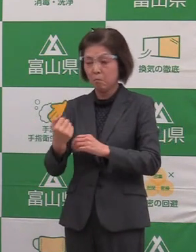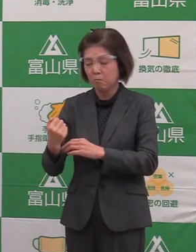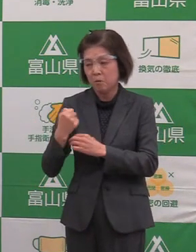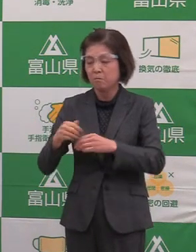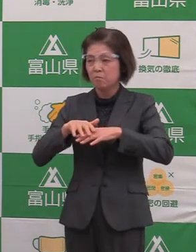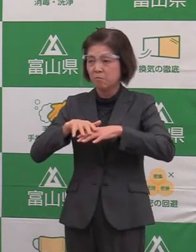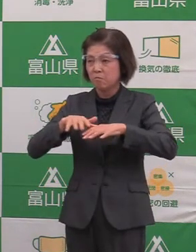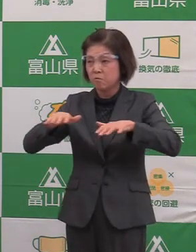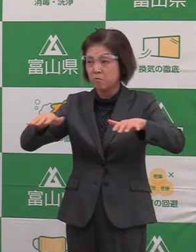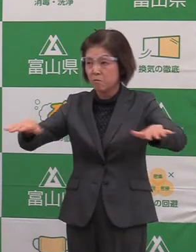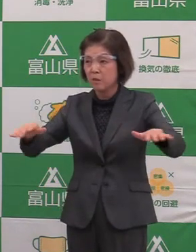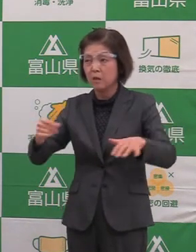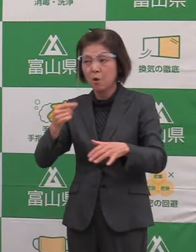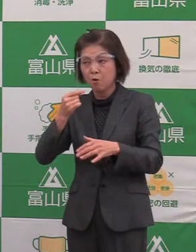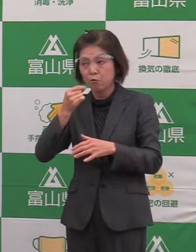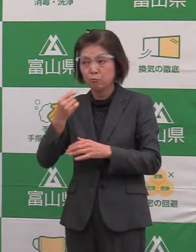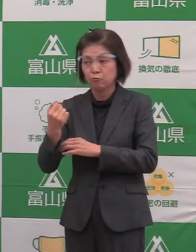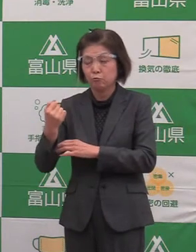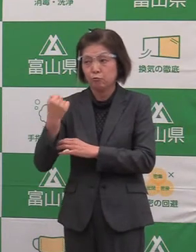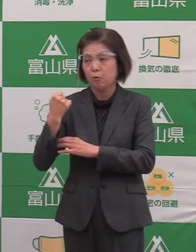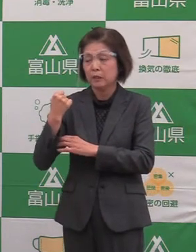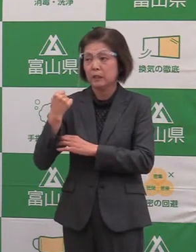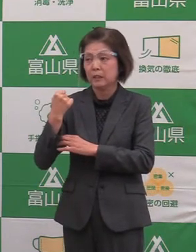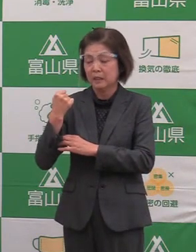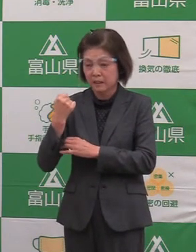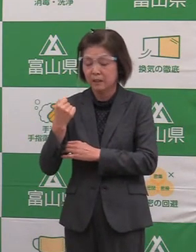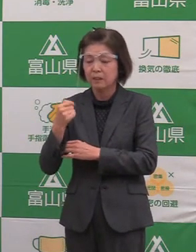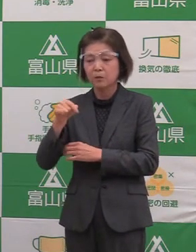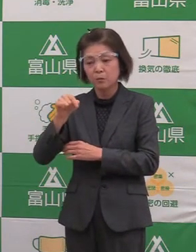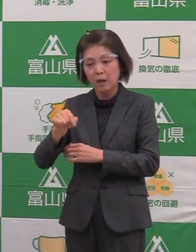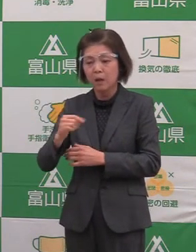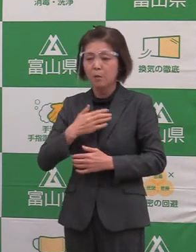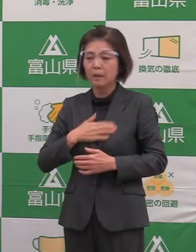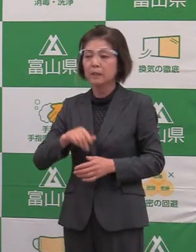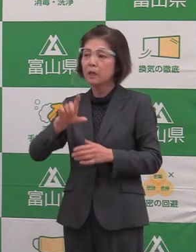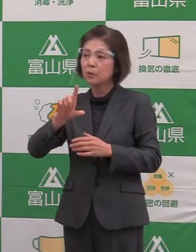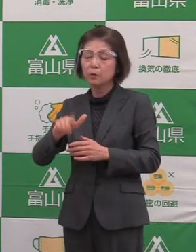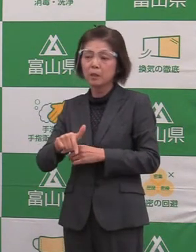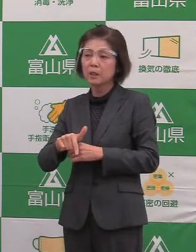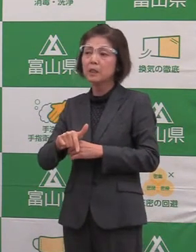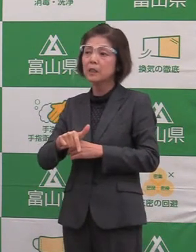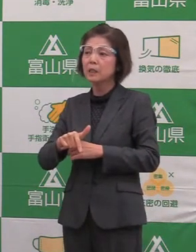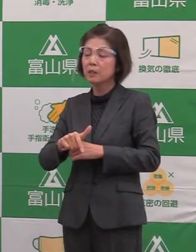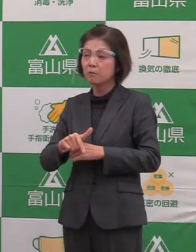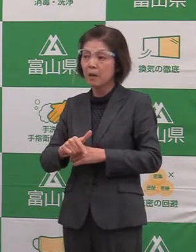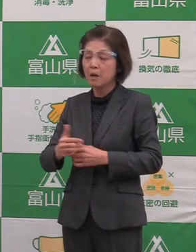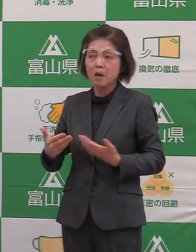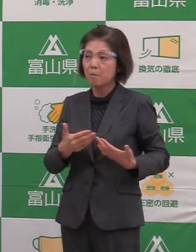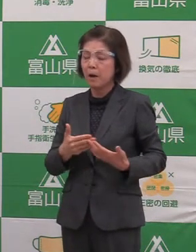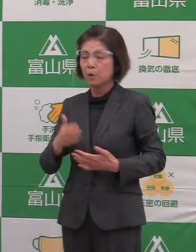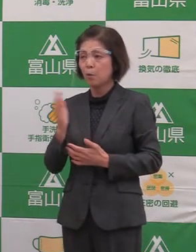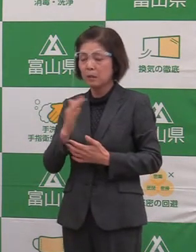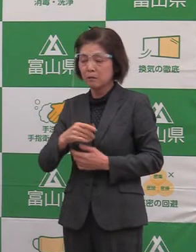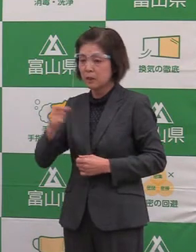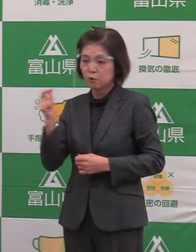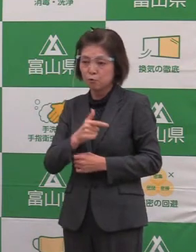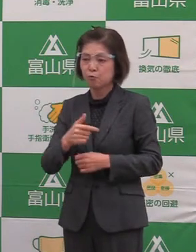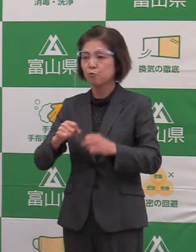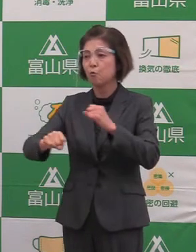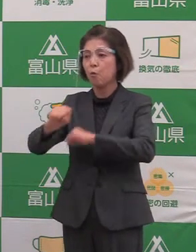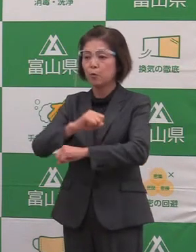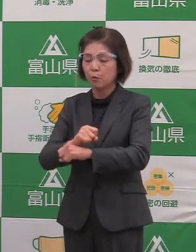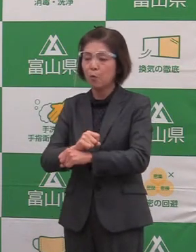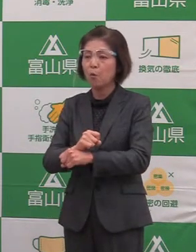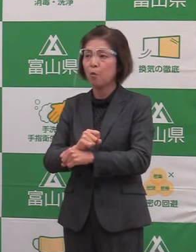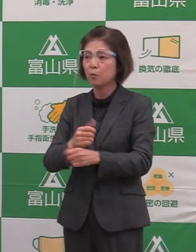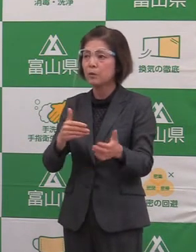毒性も強い、このようなことが分かってきたときには、それはもう躊躇なくまた行動制限を強化